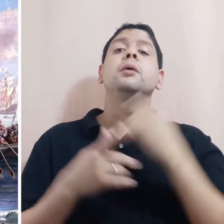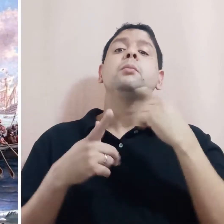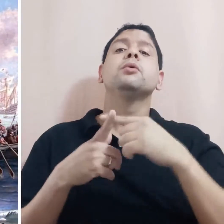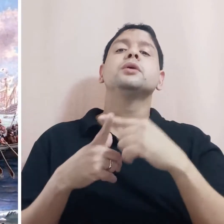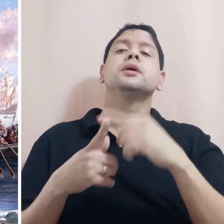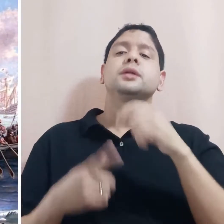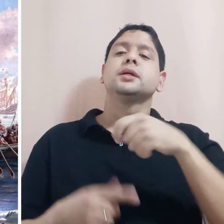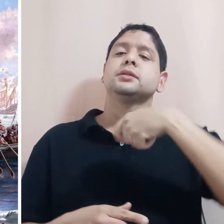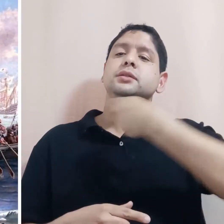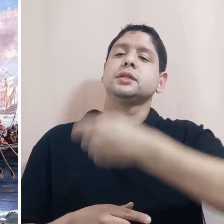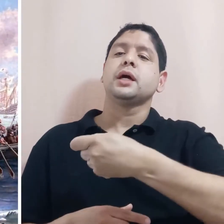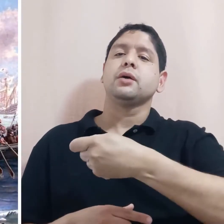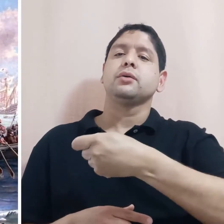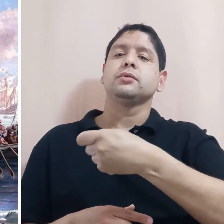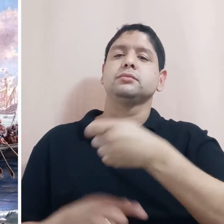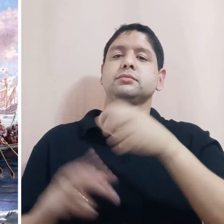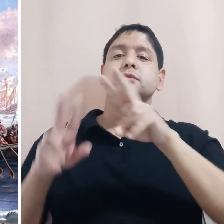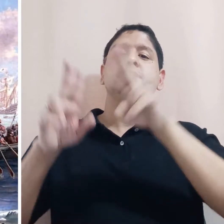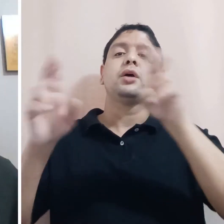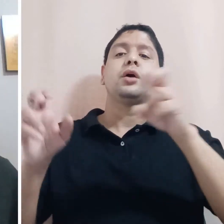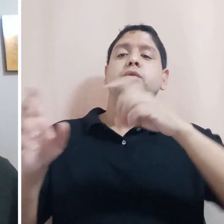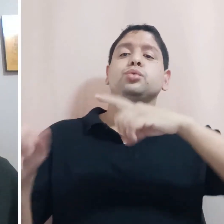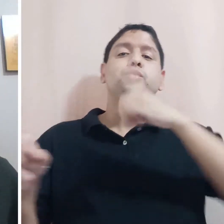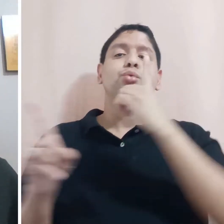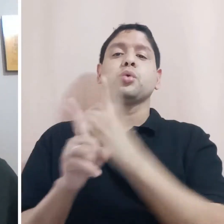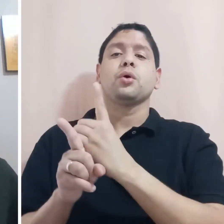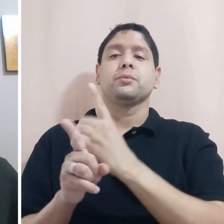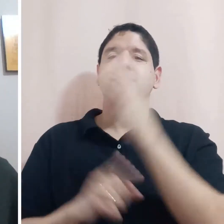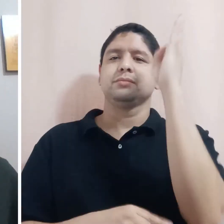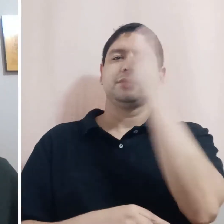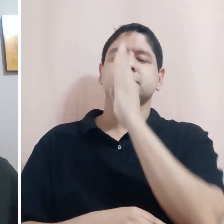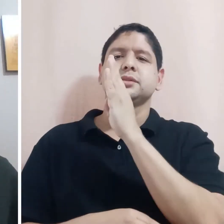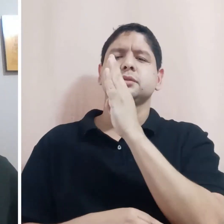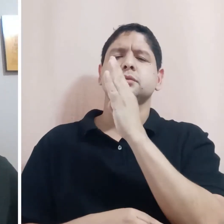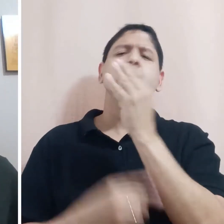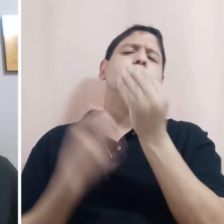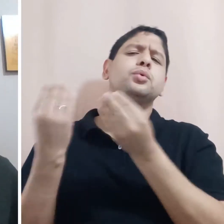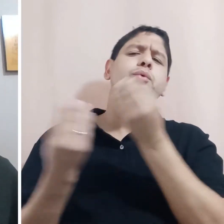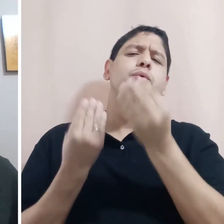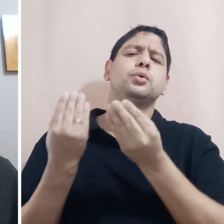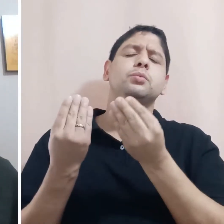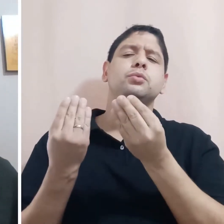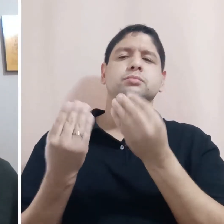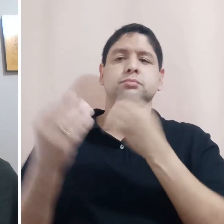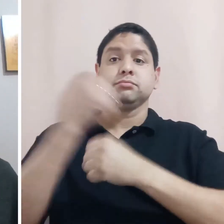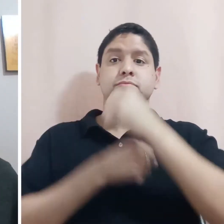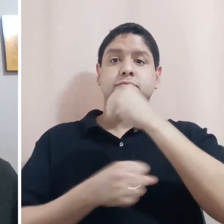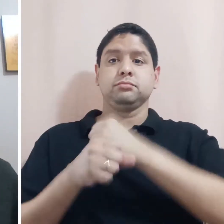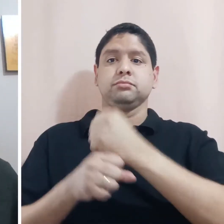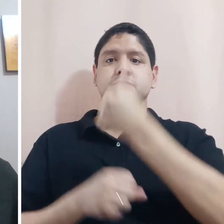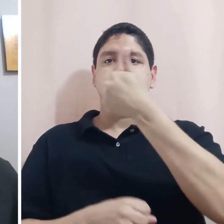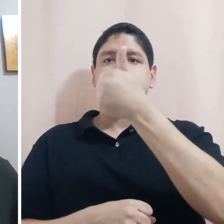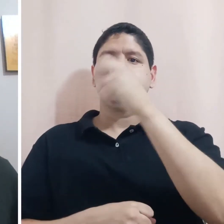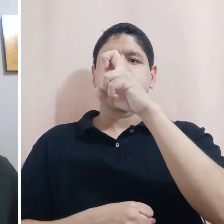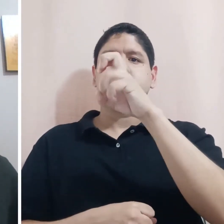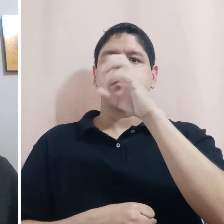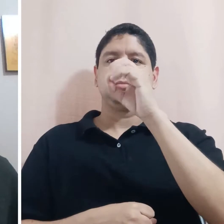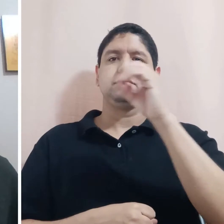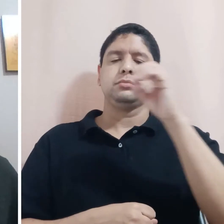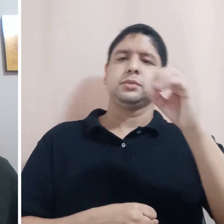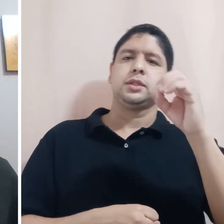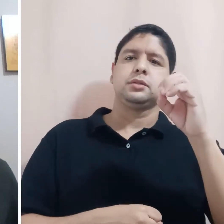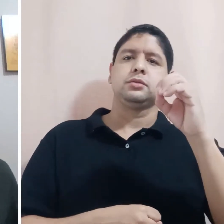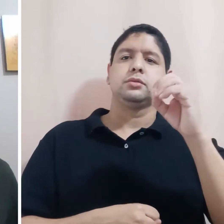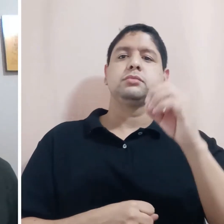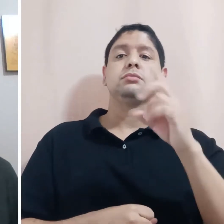história, essa história que durante muito tempo foi chamada de descobrimento do Brasil, quando os portugueses, lá